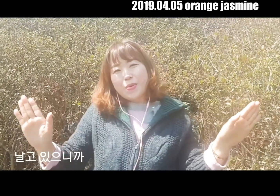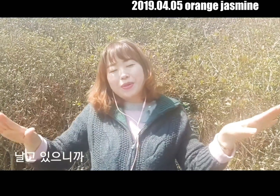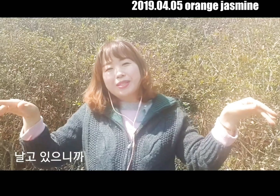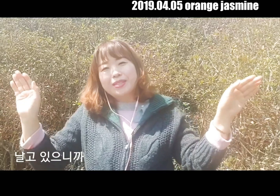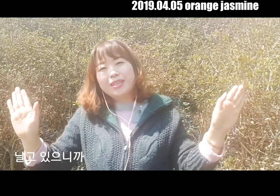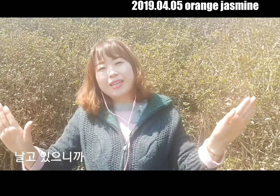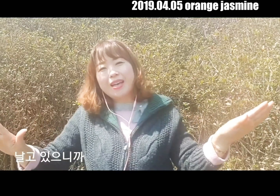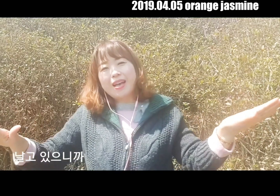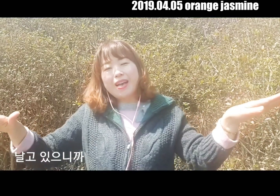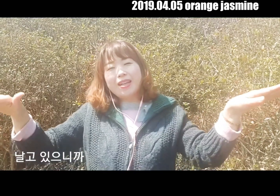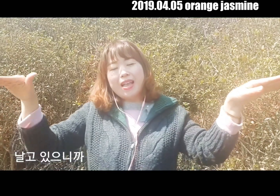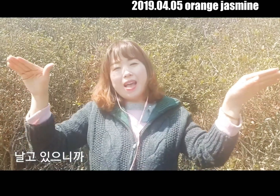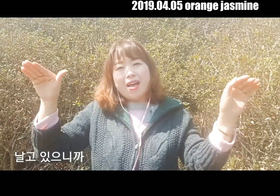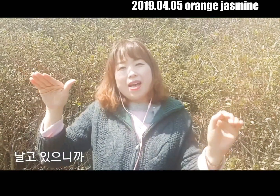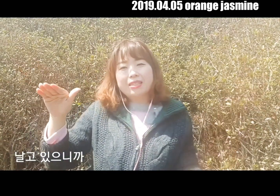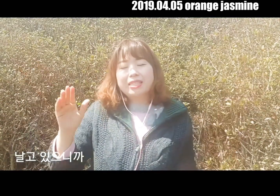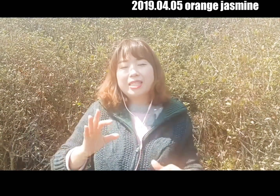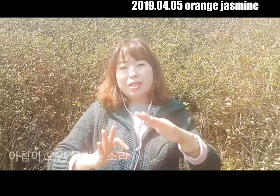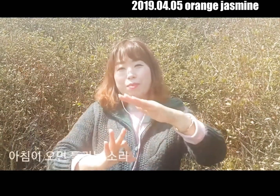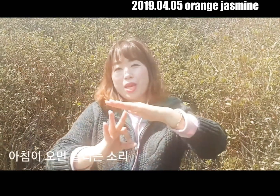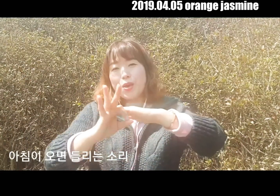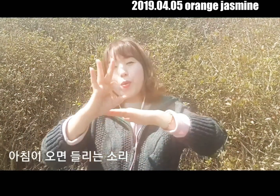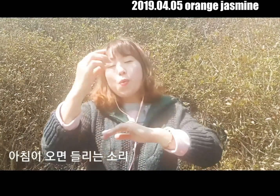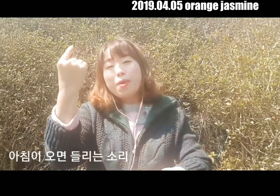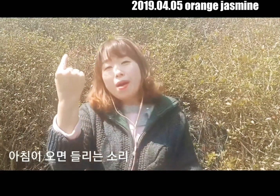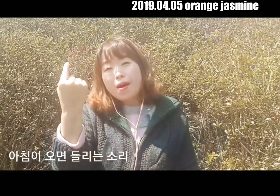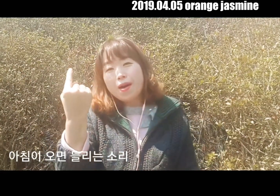알고 있으니까 아침이 오면